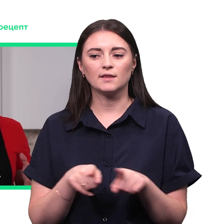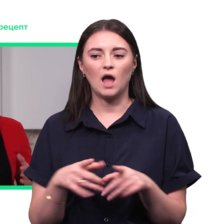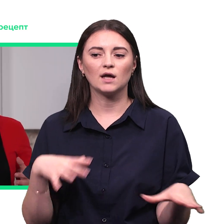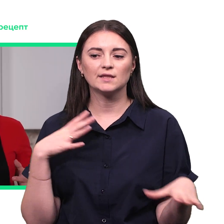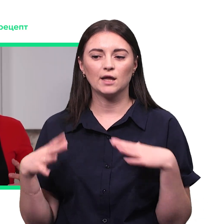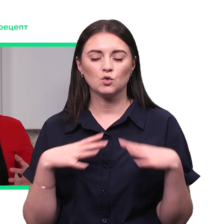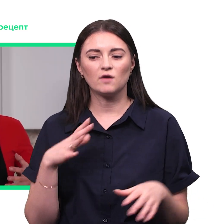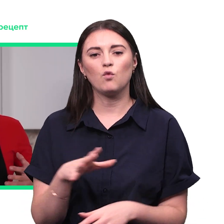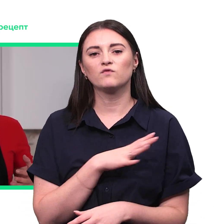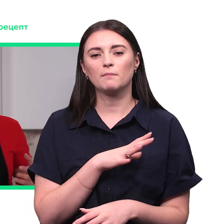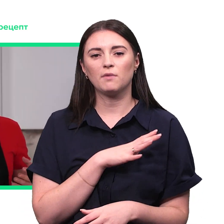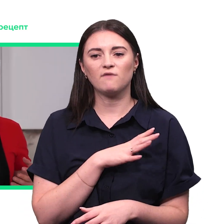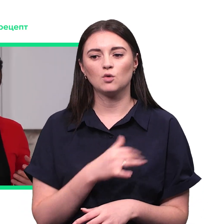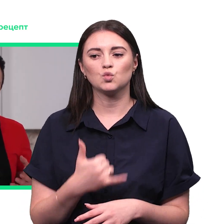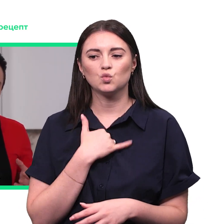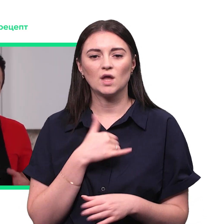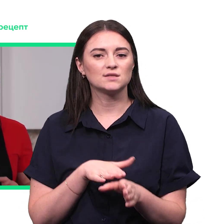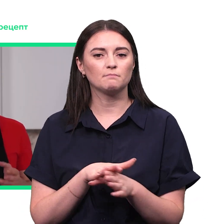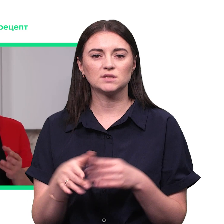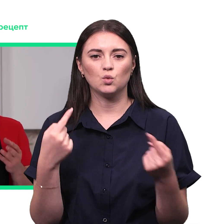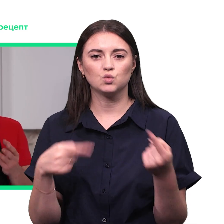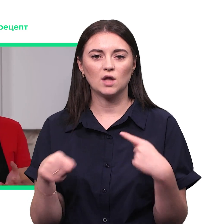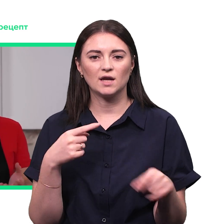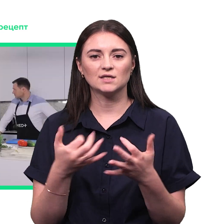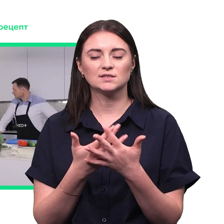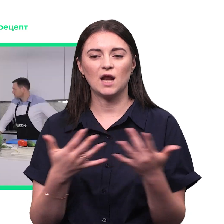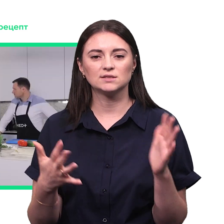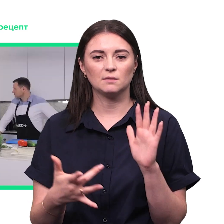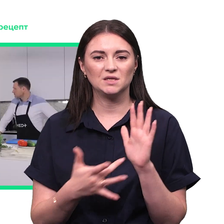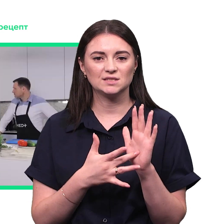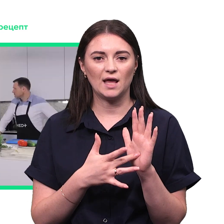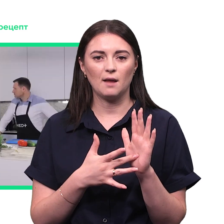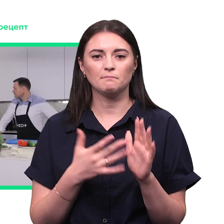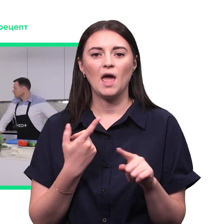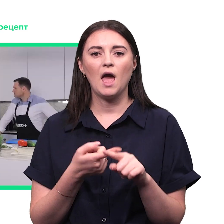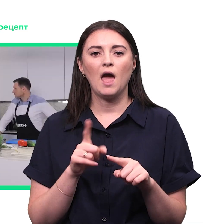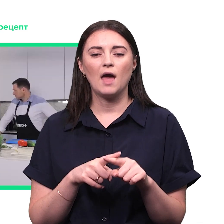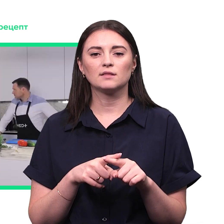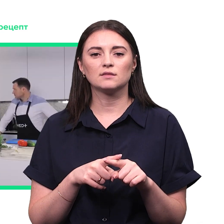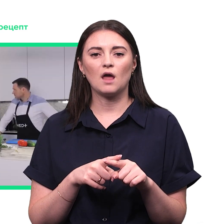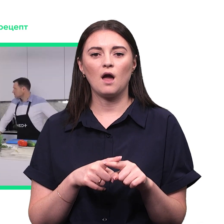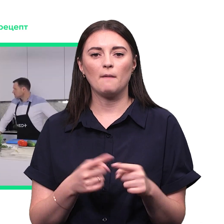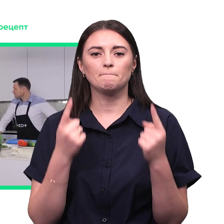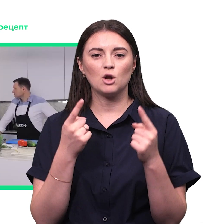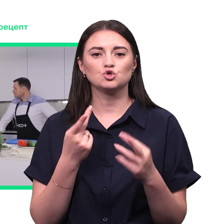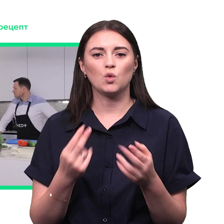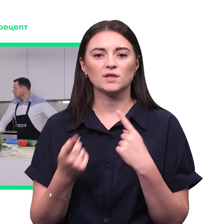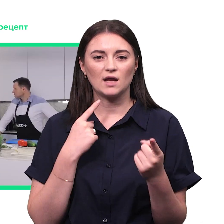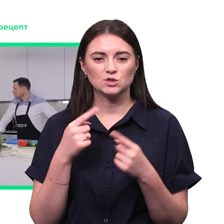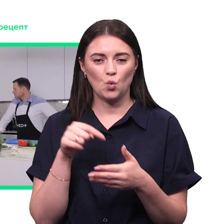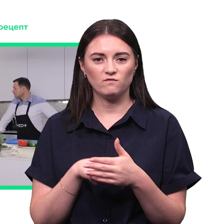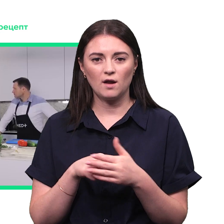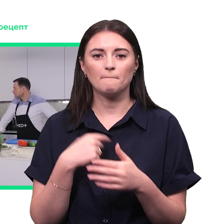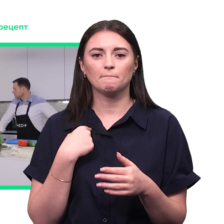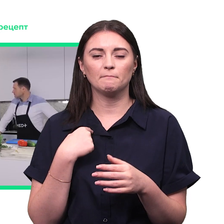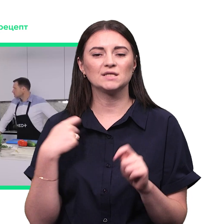Тренировки бывают у нас абсолютно разные и с разными целями. Да? Это предмет большой для разговора, и мы снимем